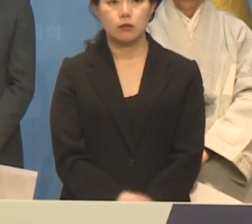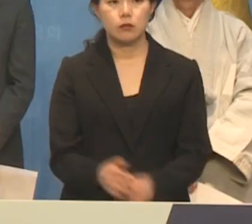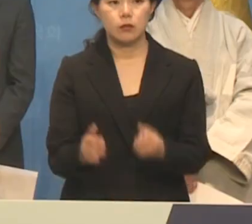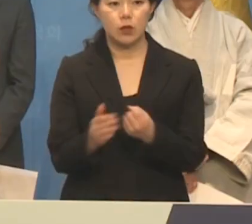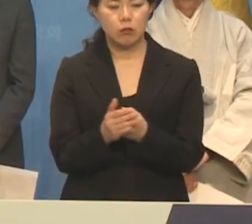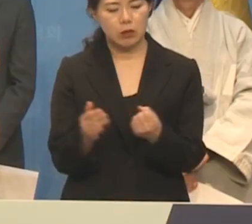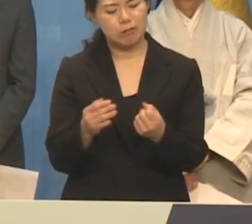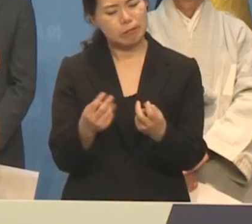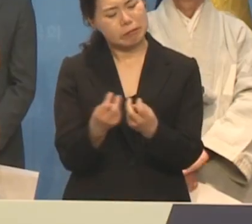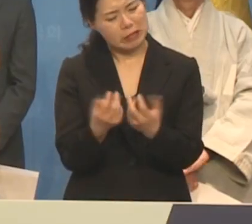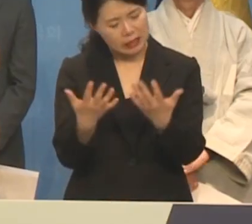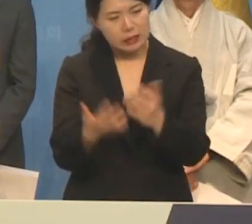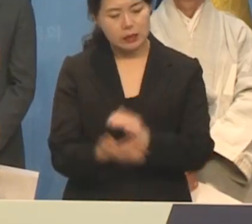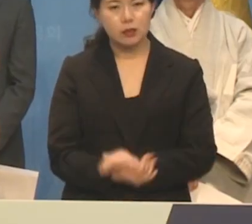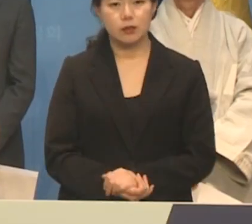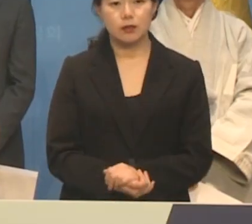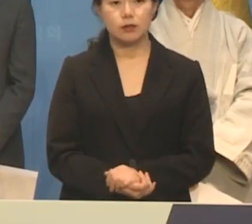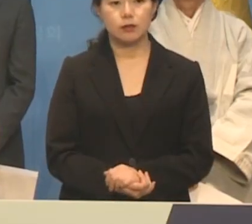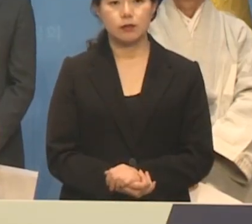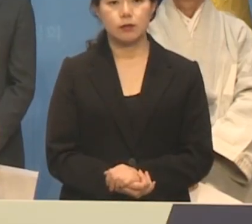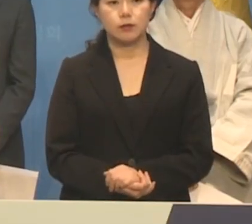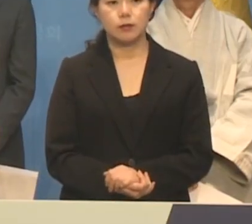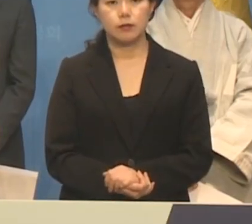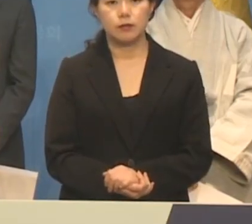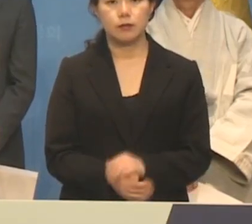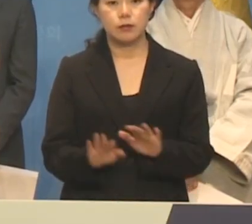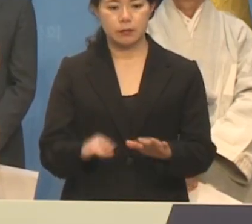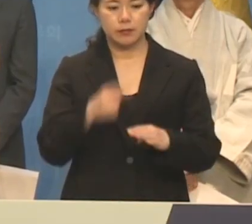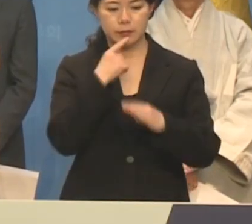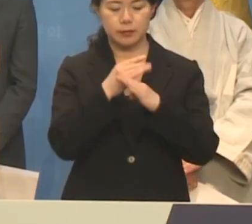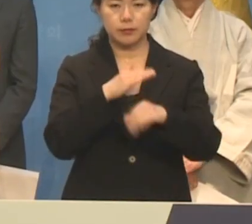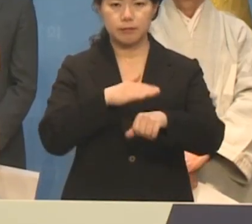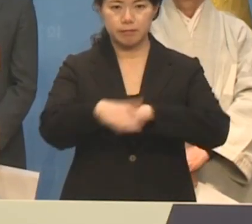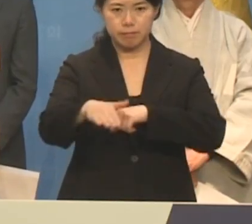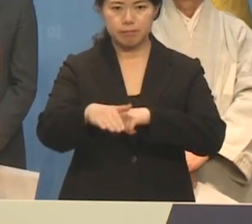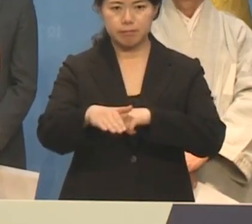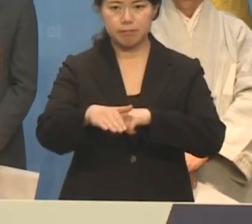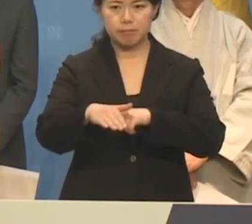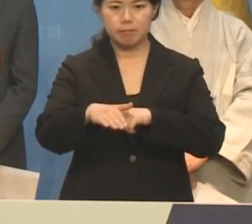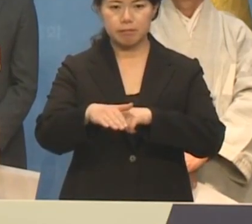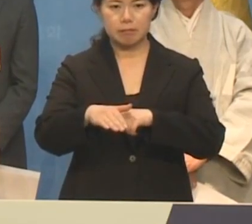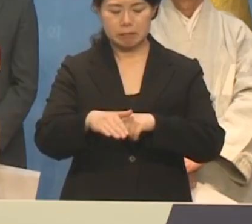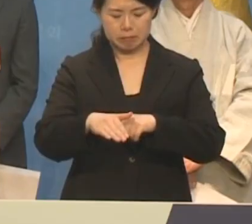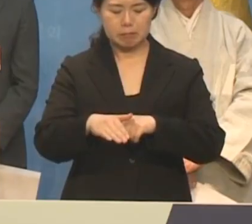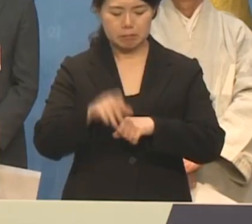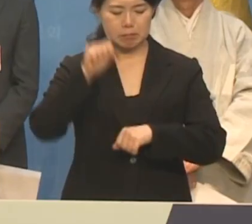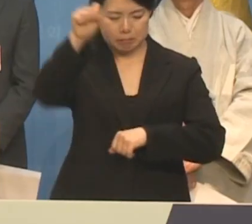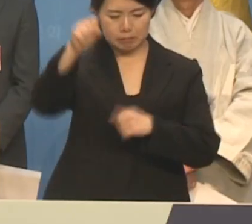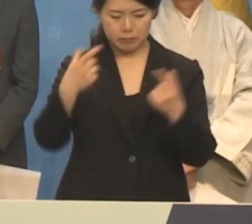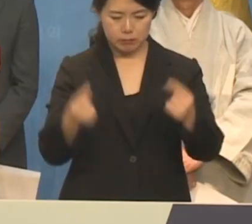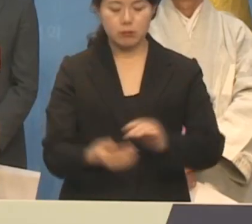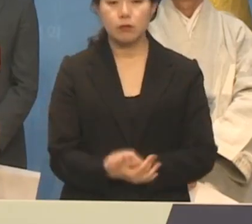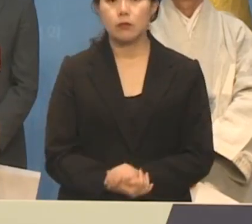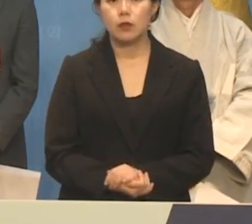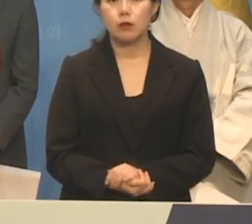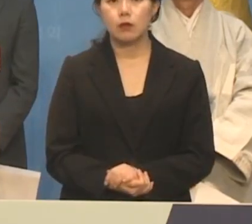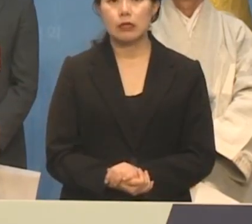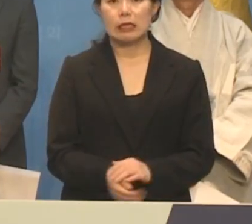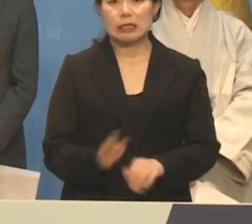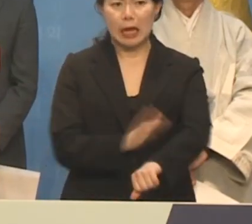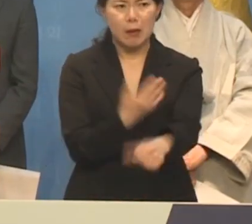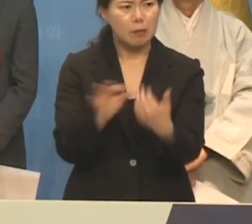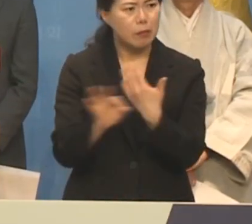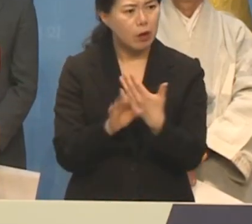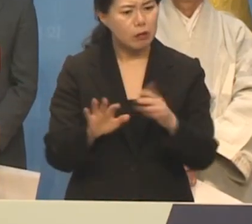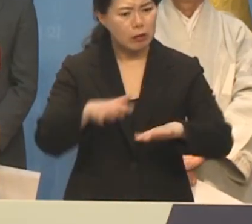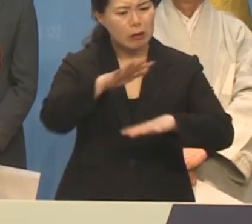배수없이 해야죠. 이 민주주의 농사하고 똑같아요. 잘못되면 금년